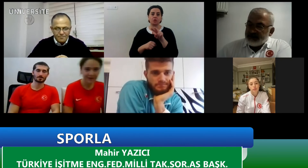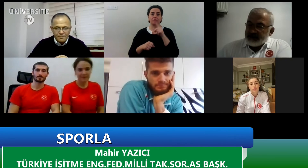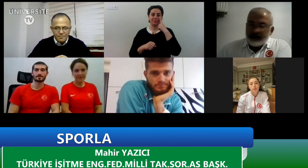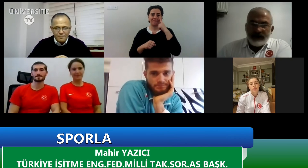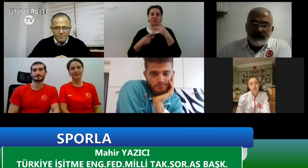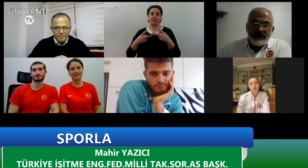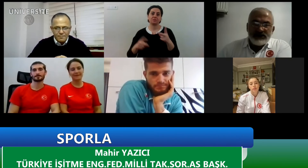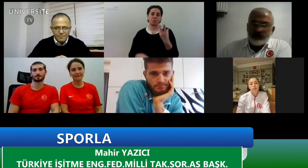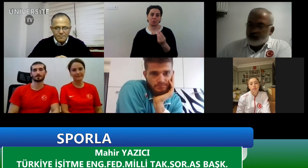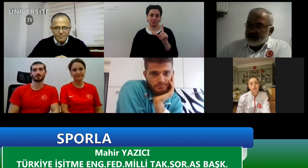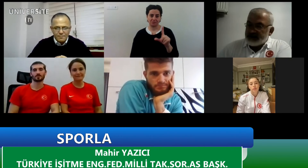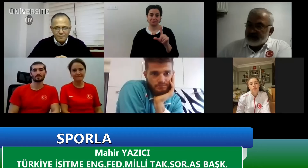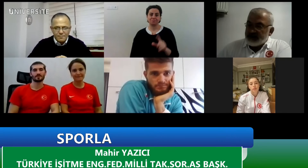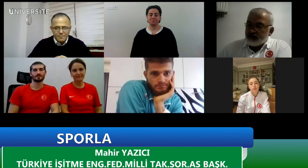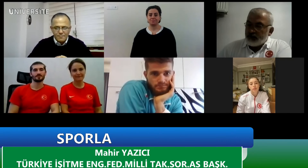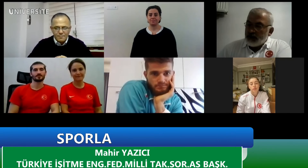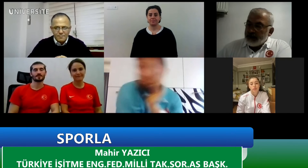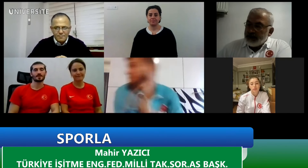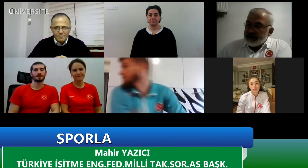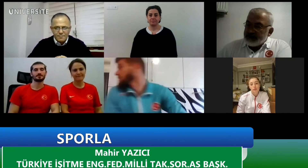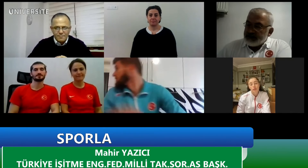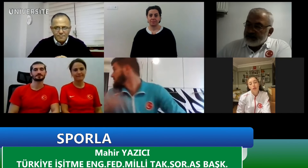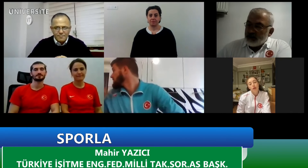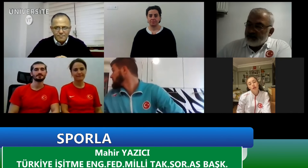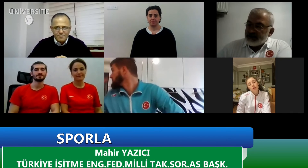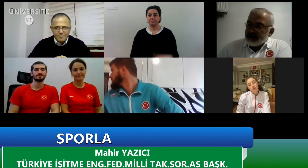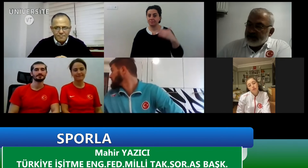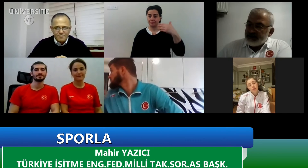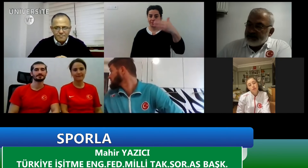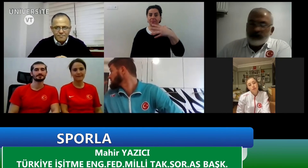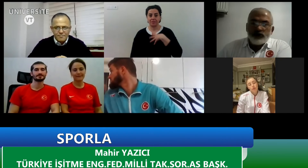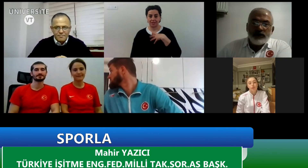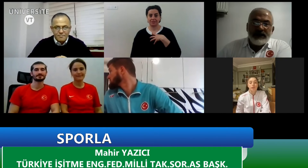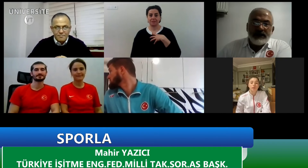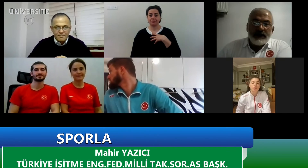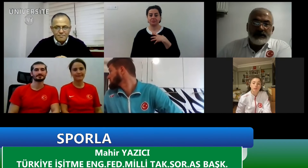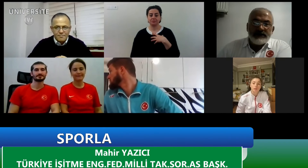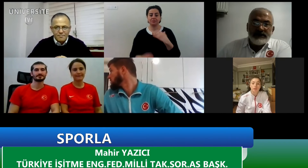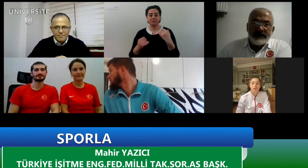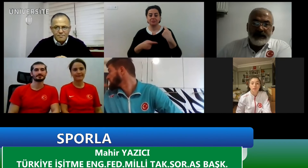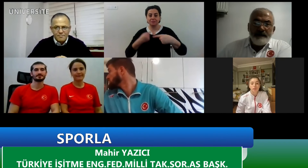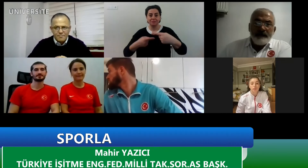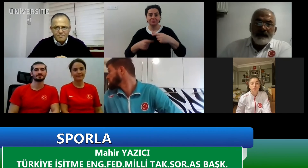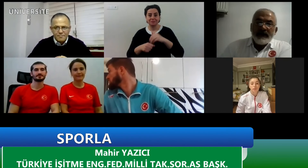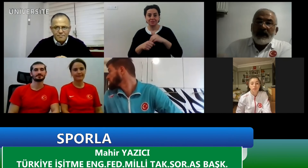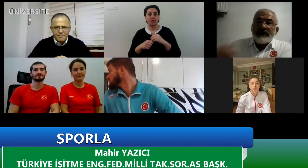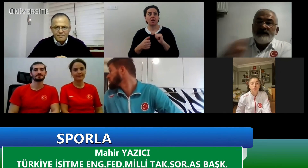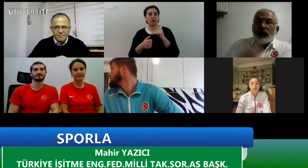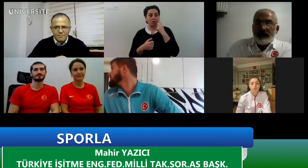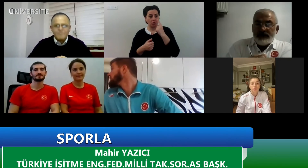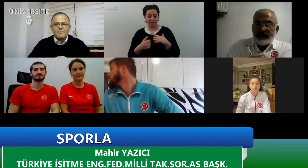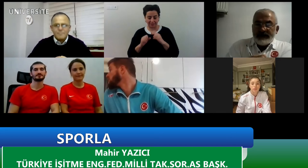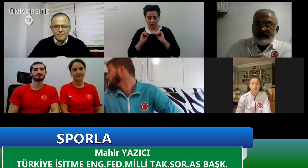devlete atanarak, genç spora atanarak ileriki dönemlerinde kendinden sonra gelen kardeşlerine